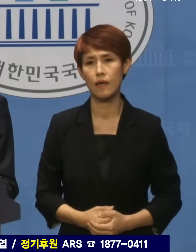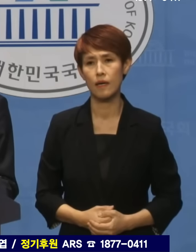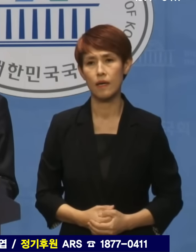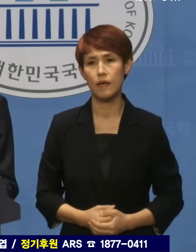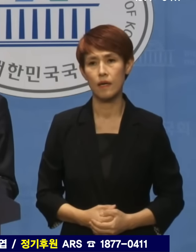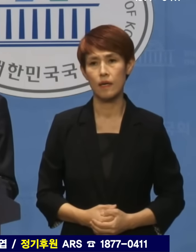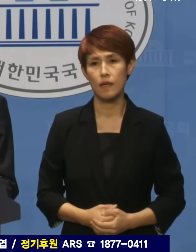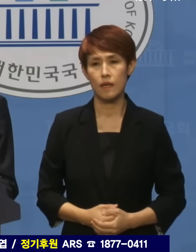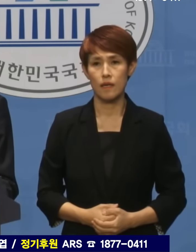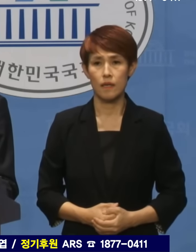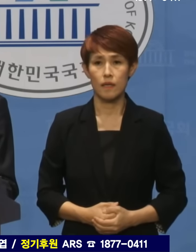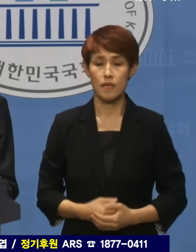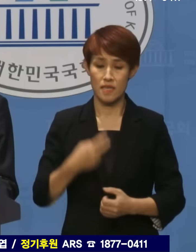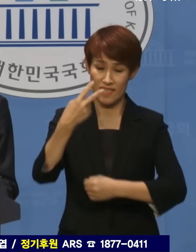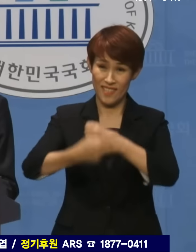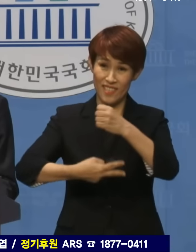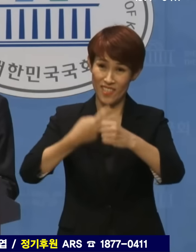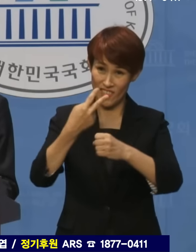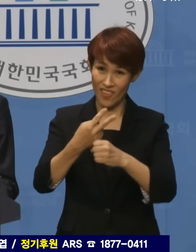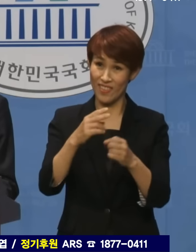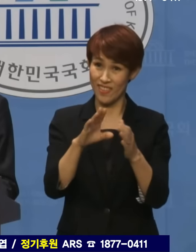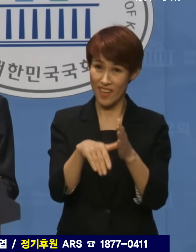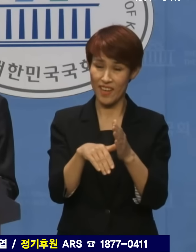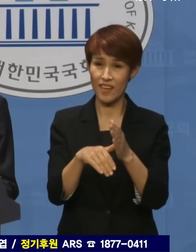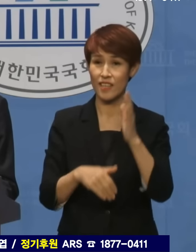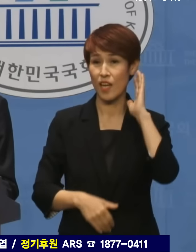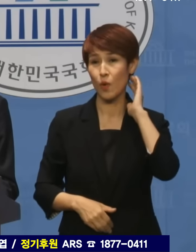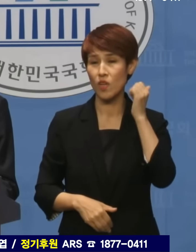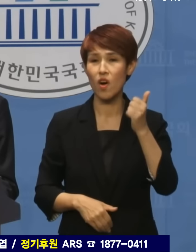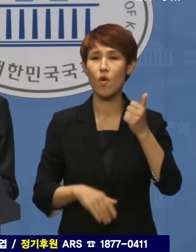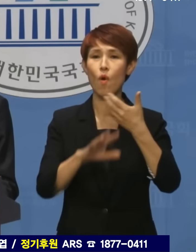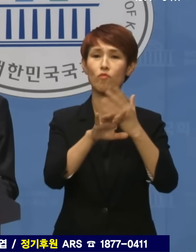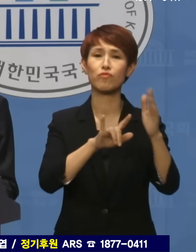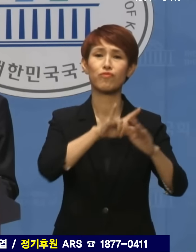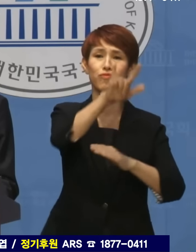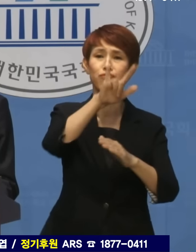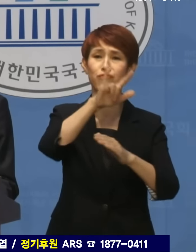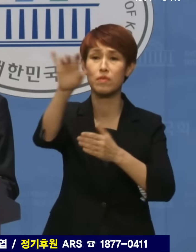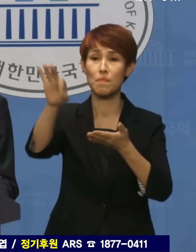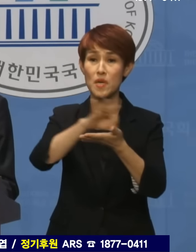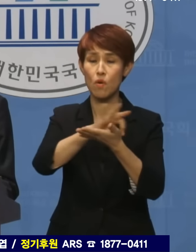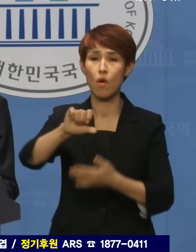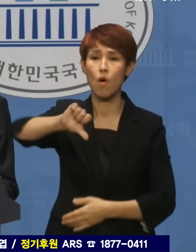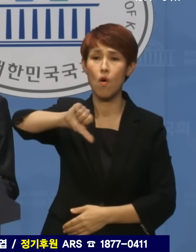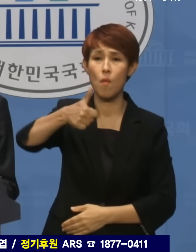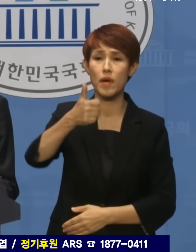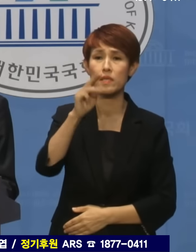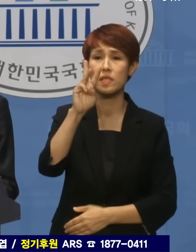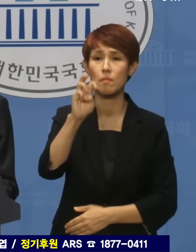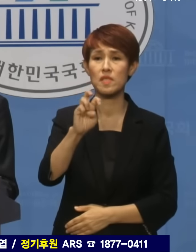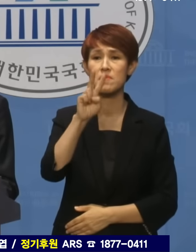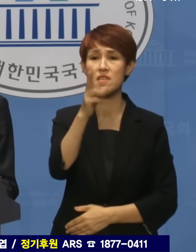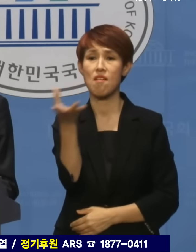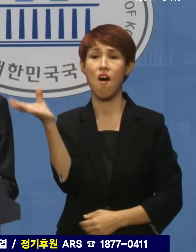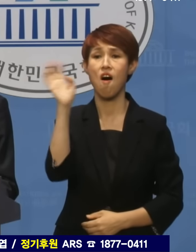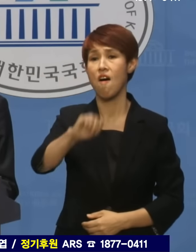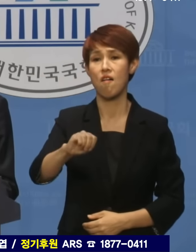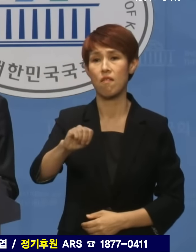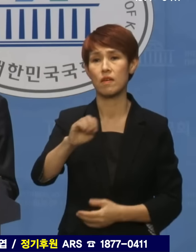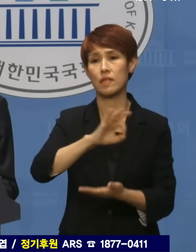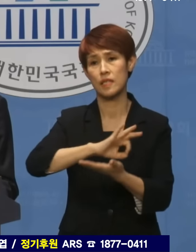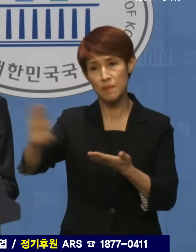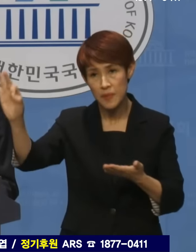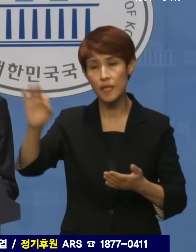낭비했습니다 임기 2년 차에는 대통령의 순방 비용으로만 532억간에 달하는